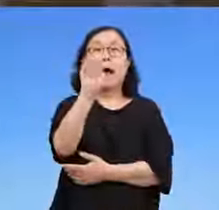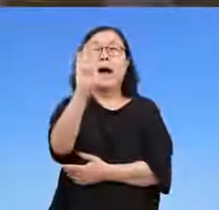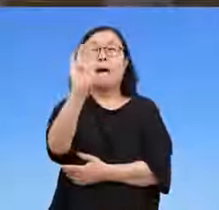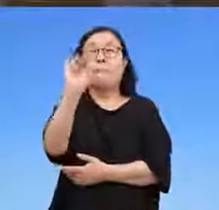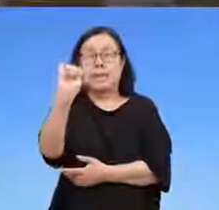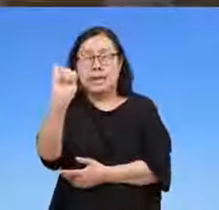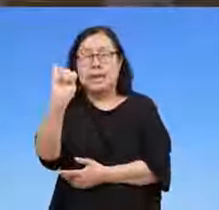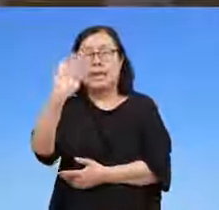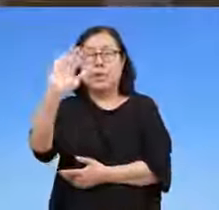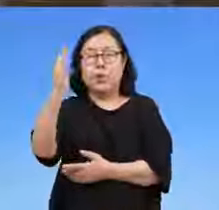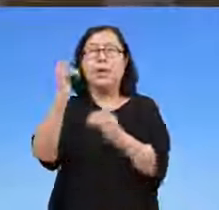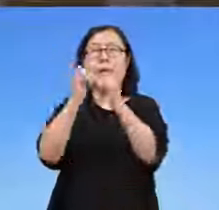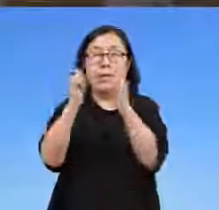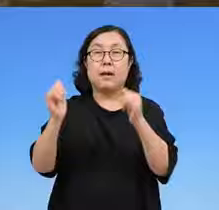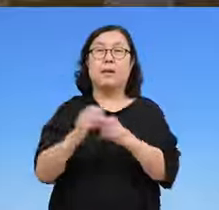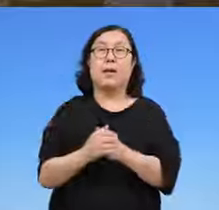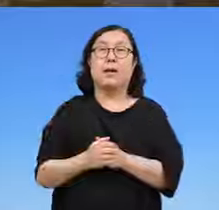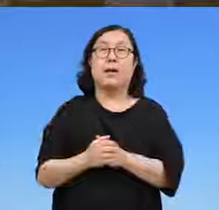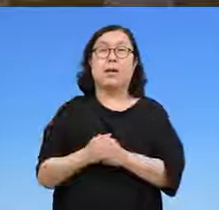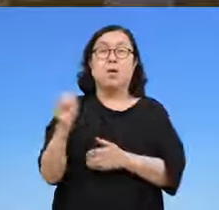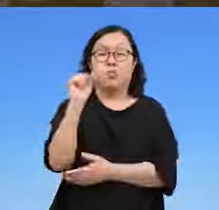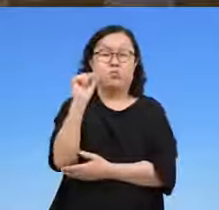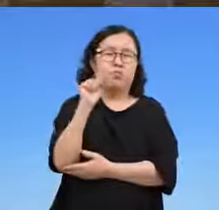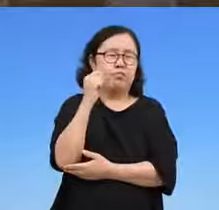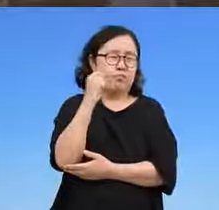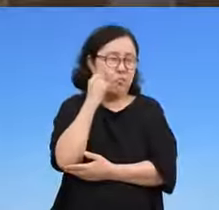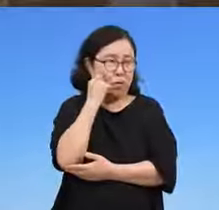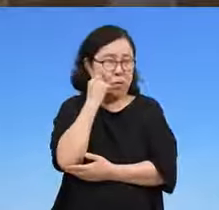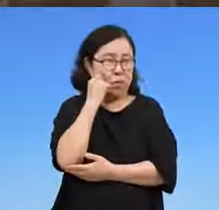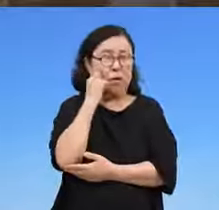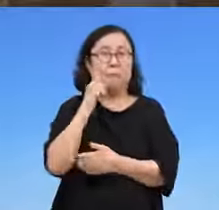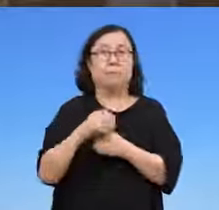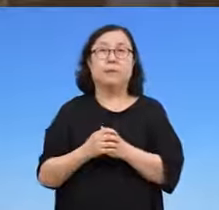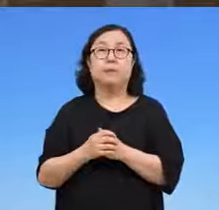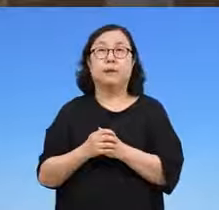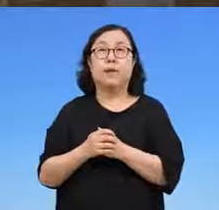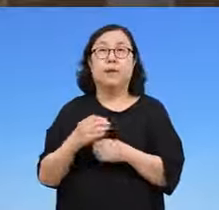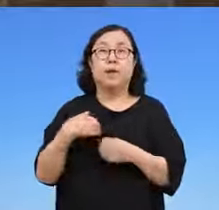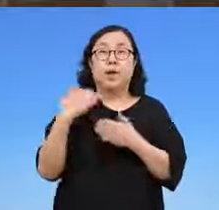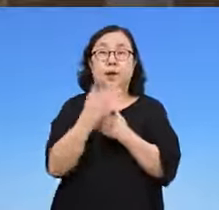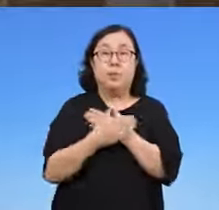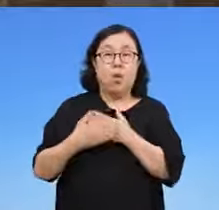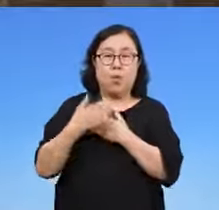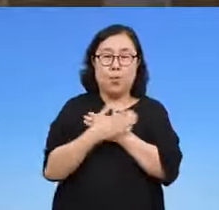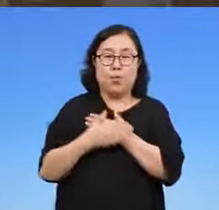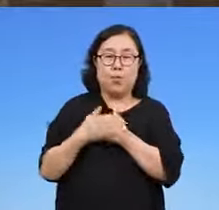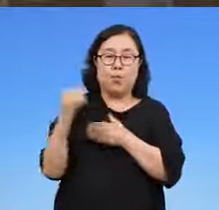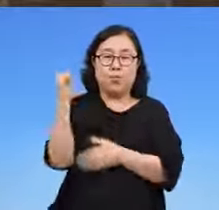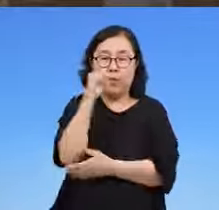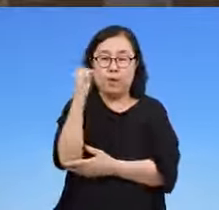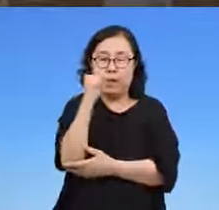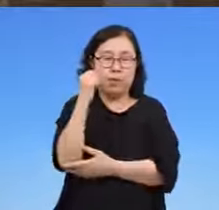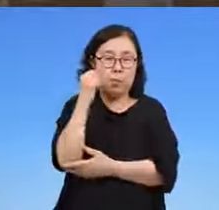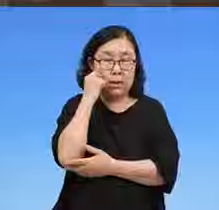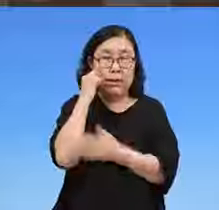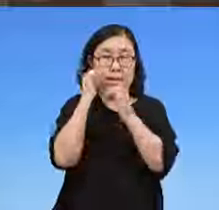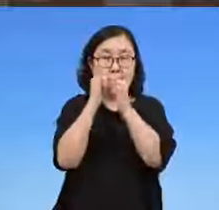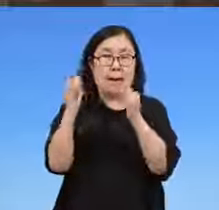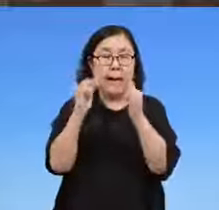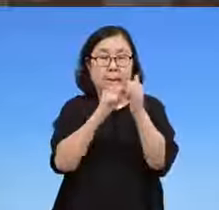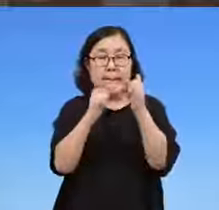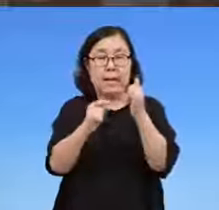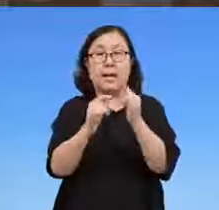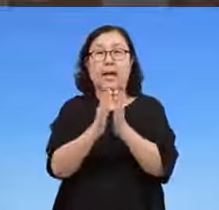특징은요, 병으로 몸이 마비된 사람이에요. 못 움직이는 사람이에요. 제가 이 몸이 마비된 환자에게